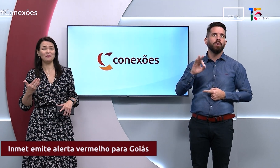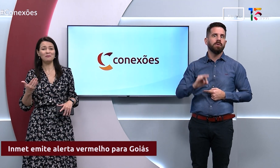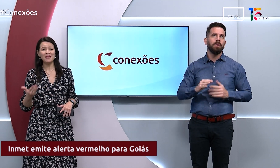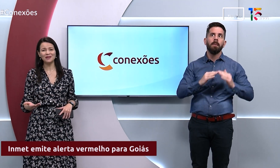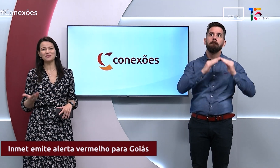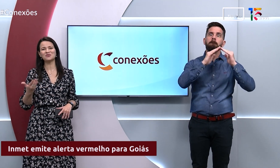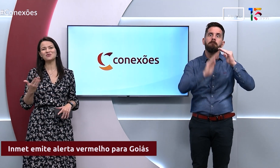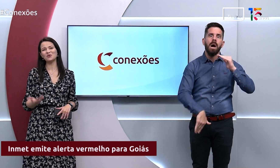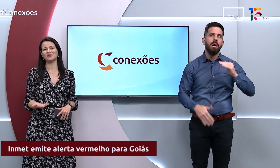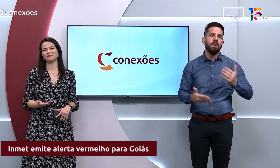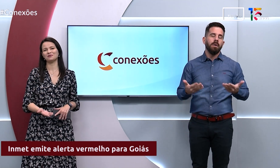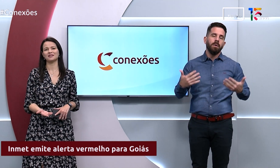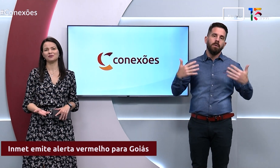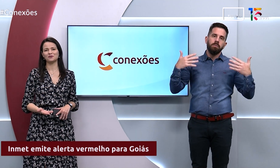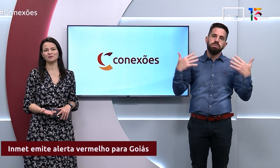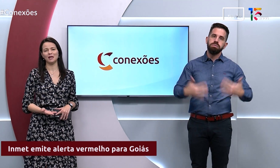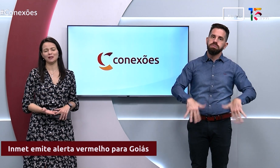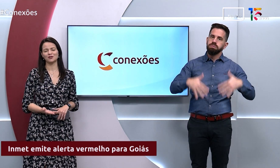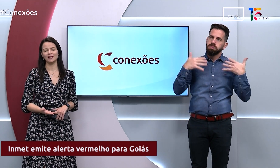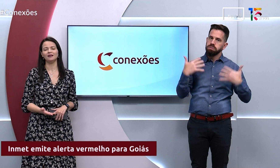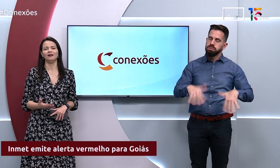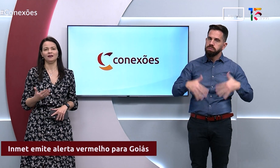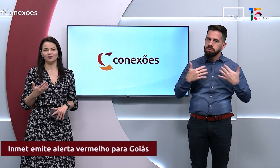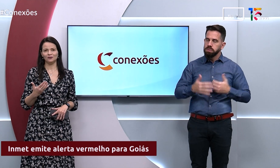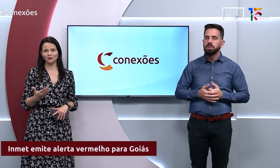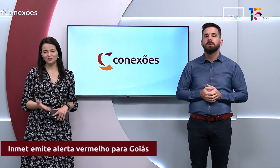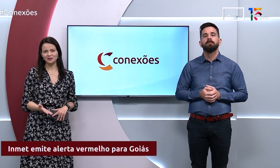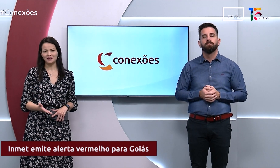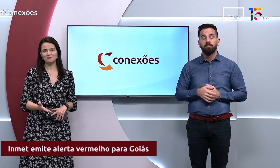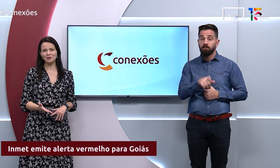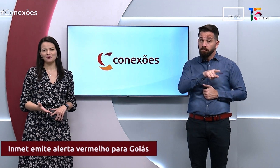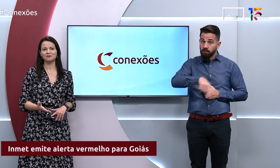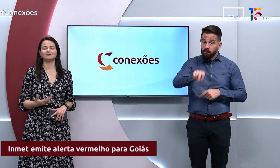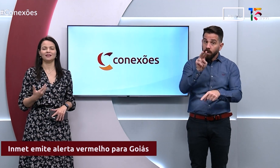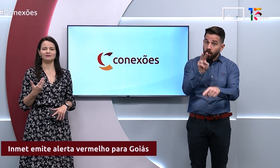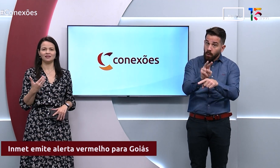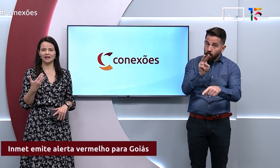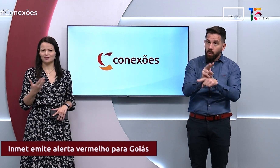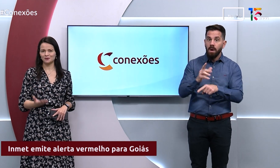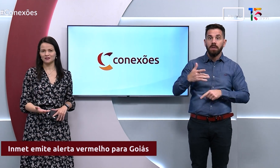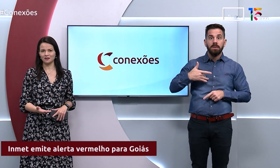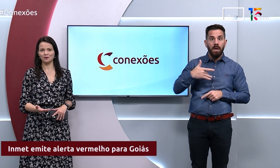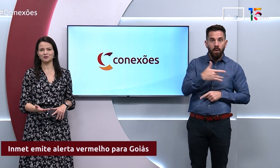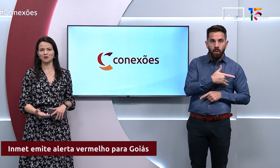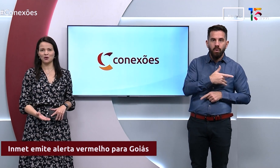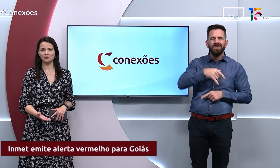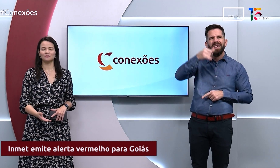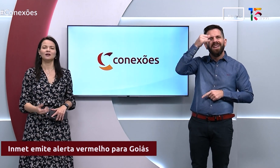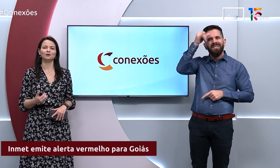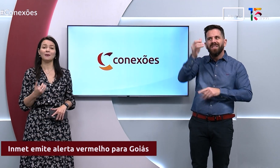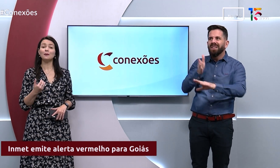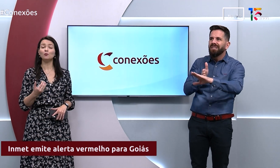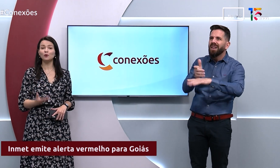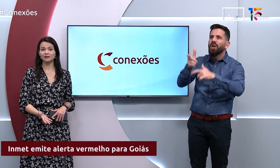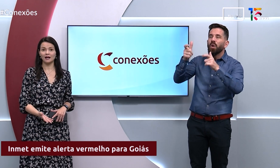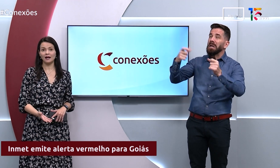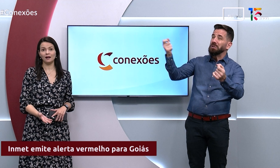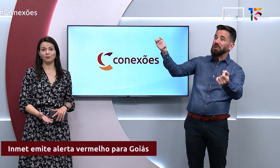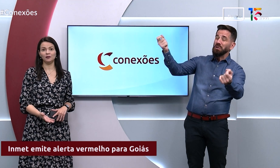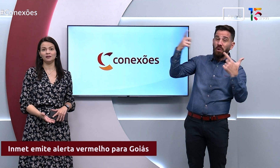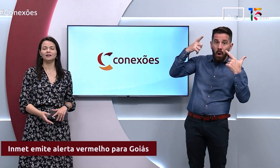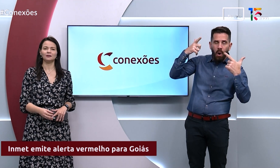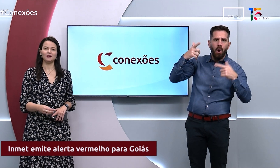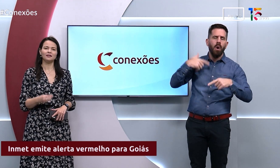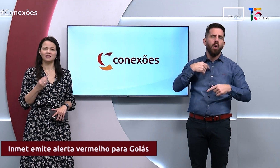com menos de 12% de umidade, né? Todo cuidado é pouco, evitar exposição ao sol, tomar muita